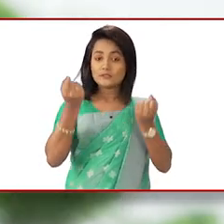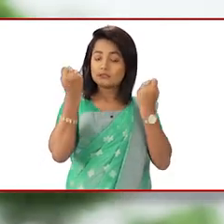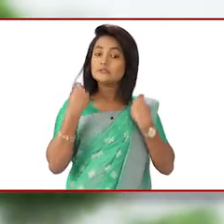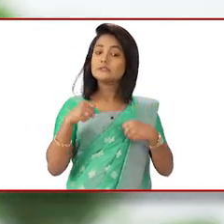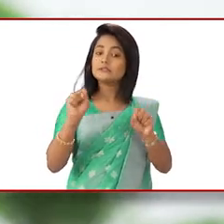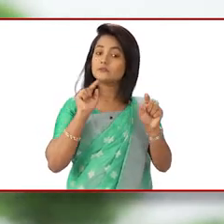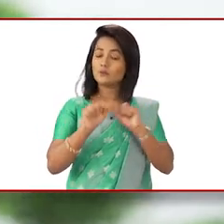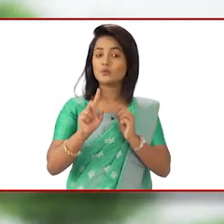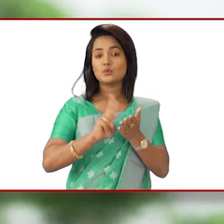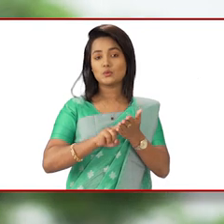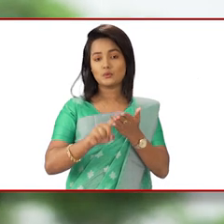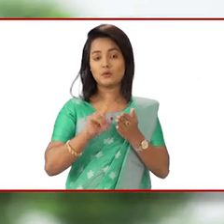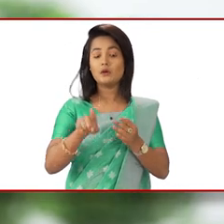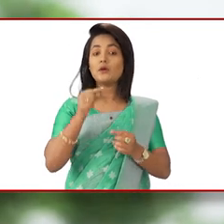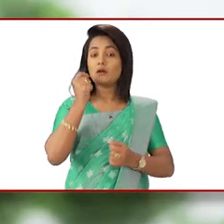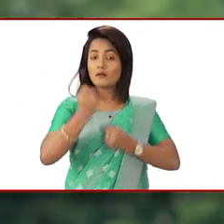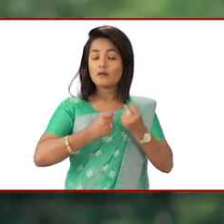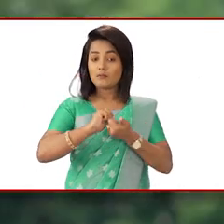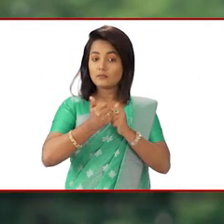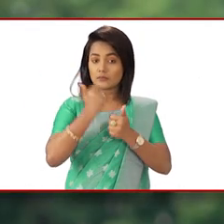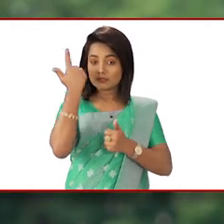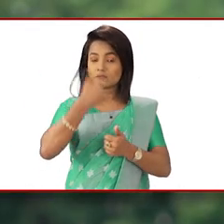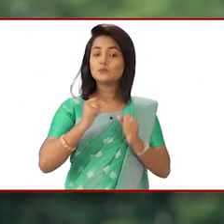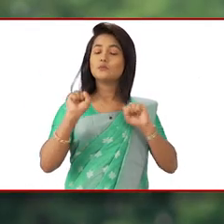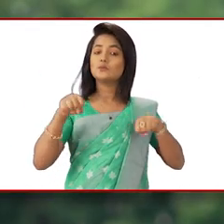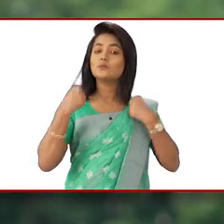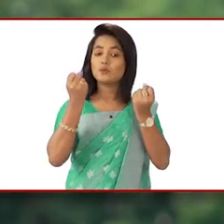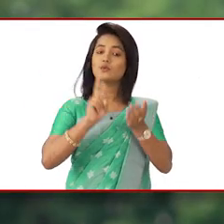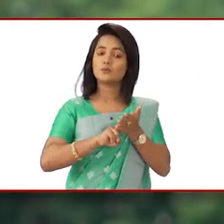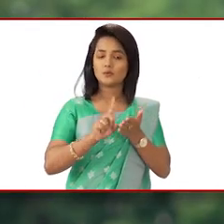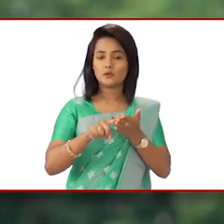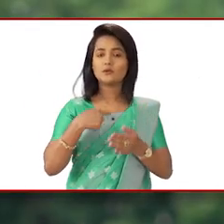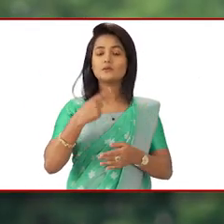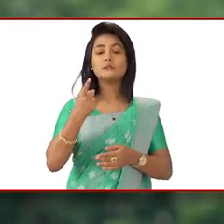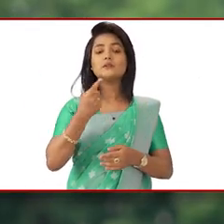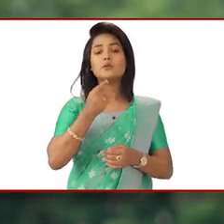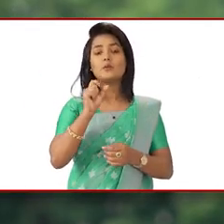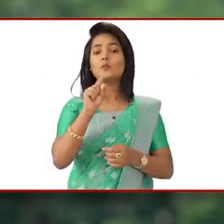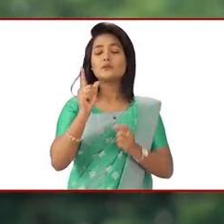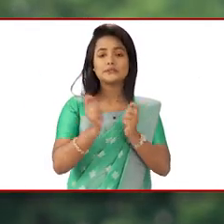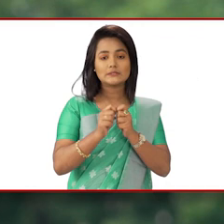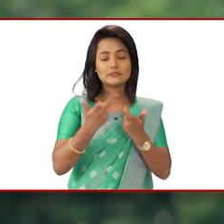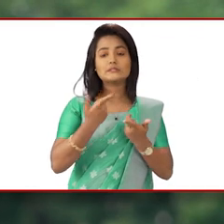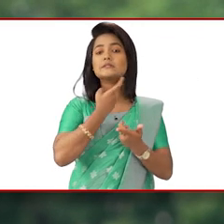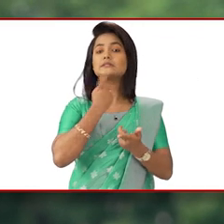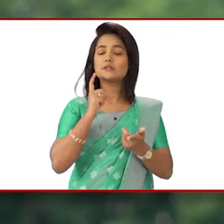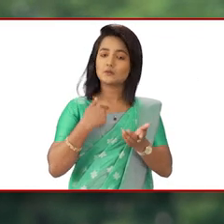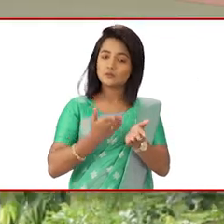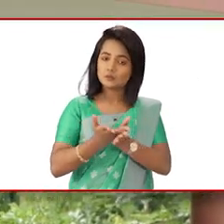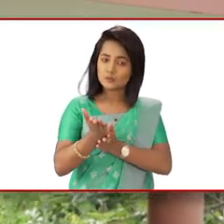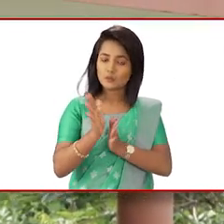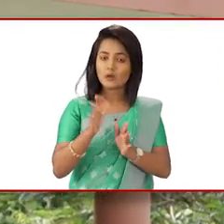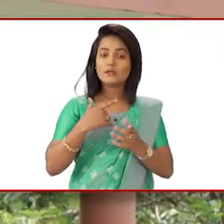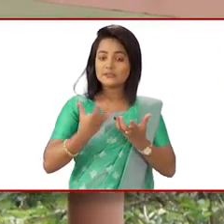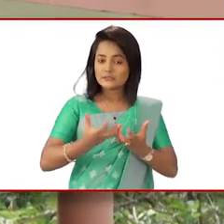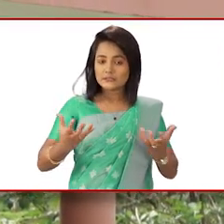খুব ভালো ওকে 5 প্রয়োজন একজন অ্যাথলেটের জন্য। তারপরে আমি শুরুতে যে কাজটি করি হয়তো ওই ট্রেনিং ওয়ার্মআপ থাকে প্রথমে শুরু করি। ওয়ার্মআপটা খুব ভালো